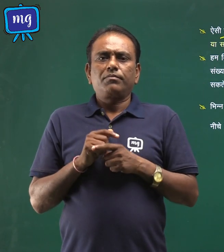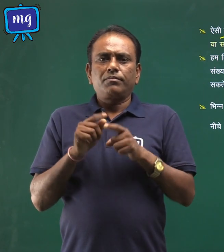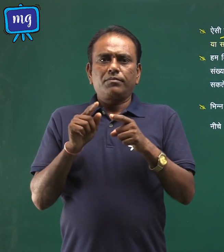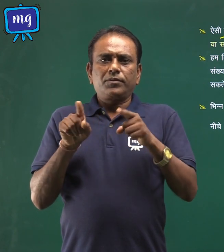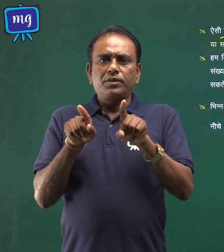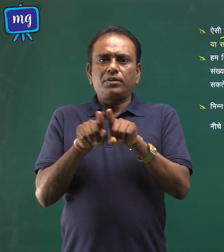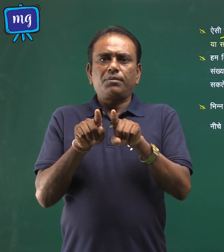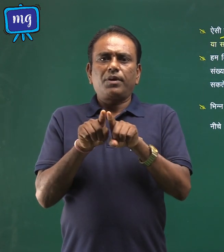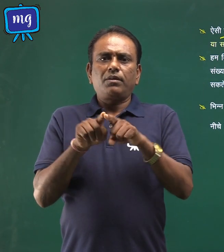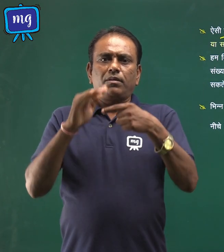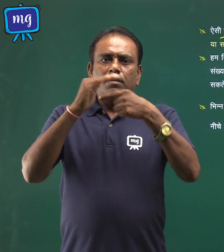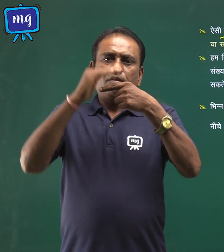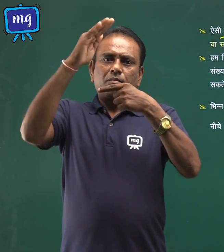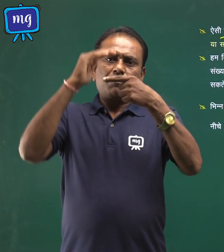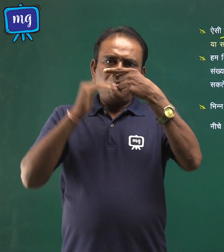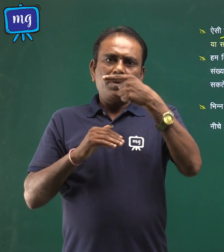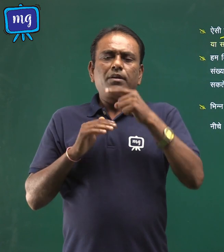तुल्य भिन्न है